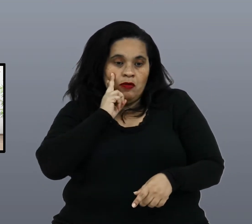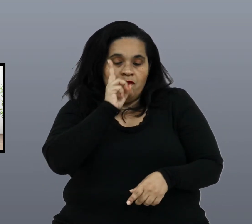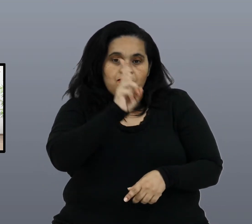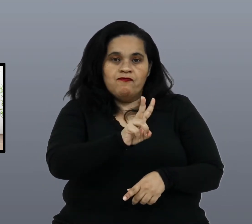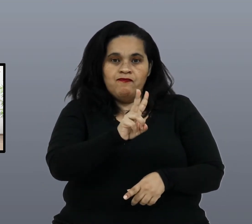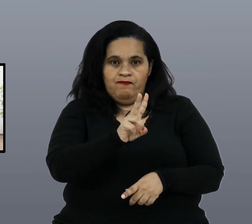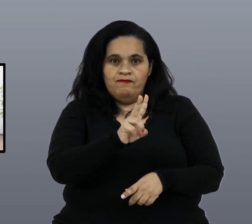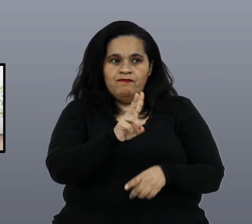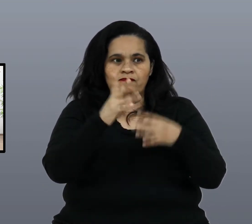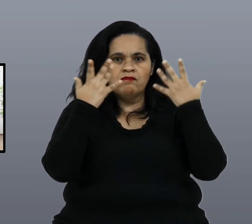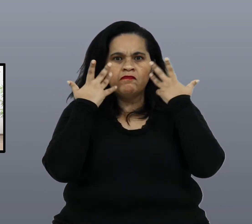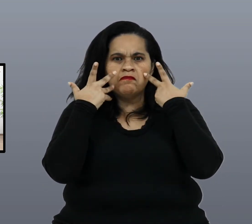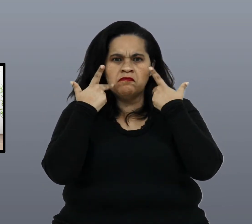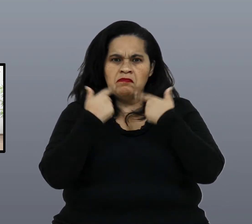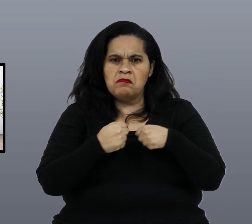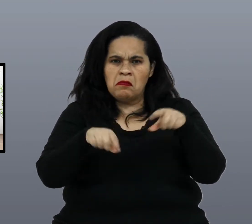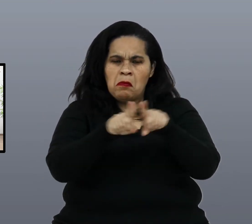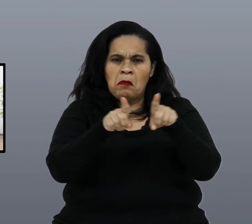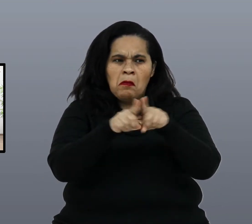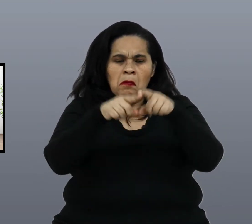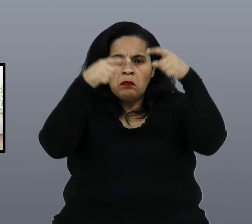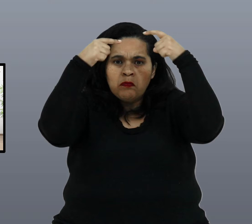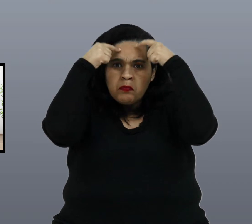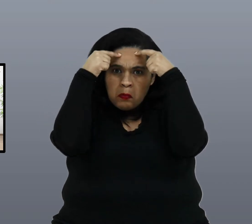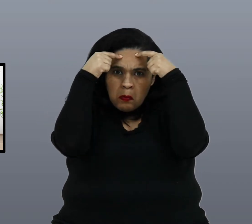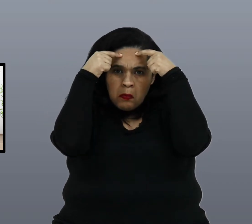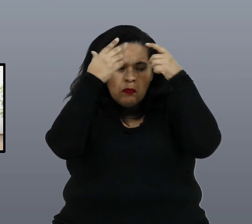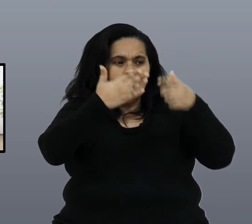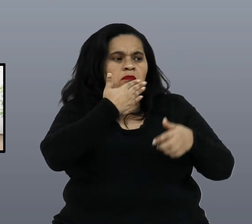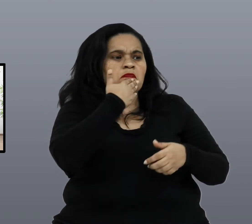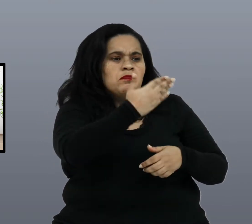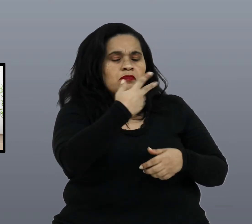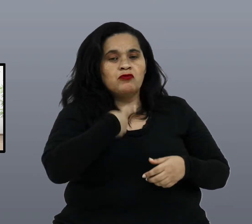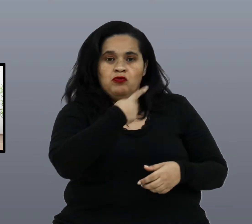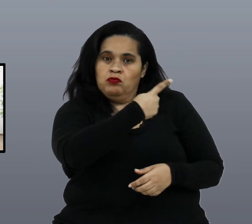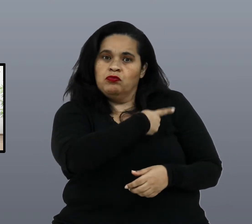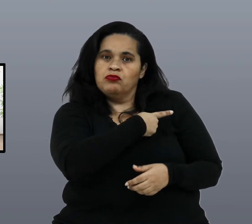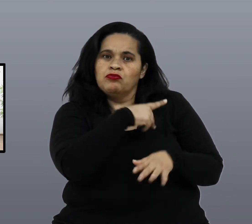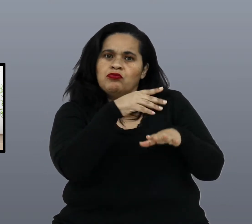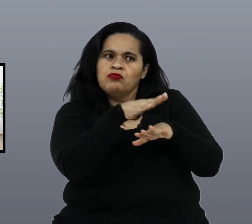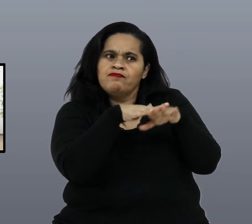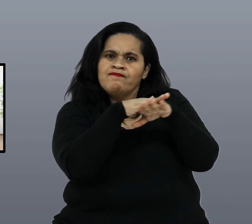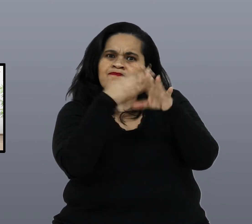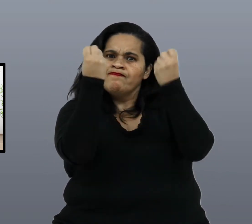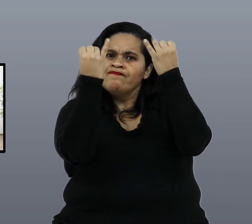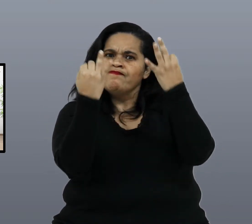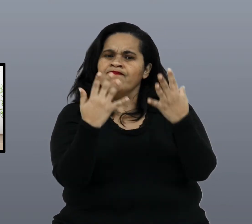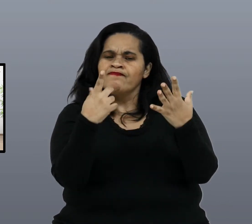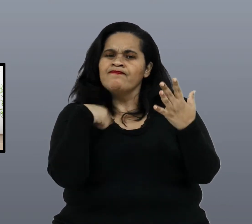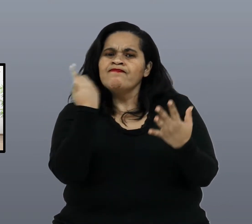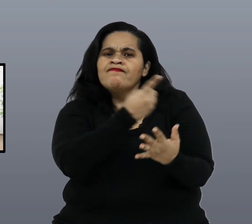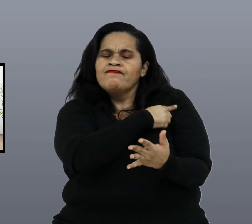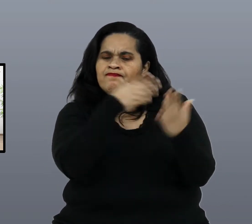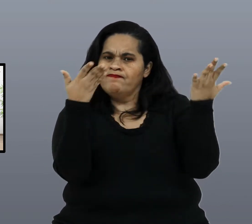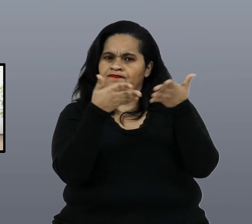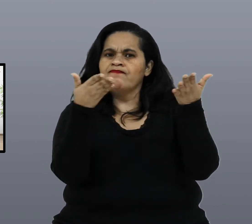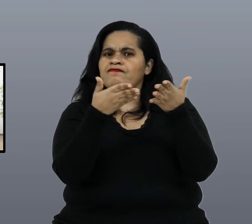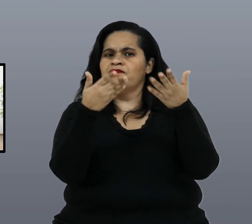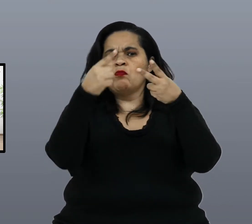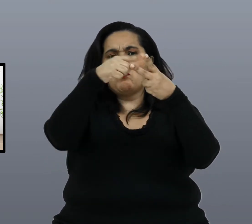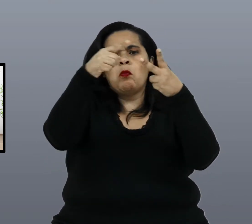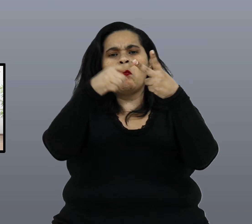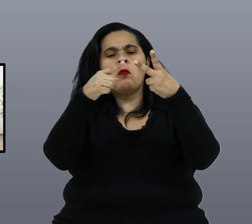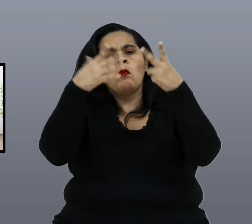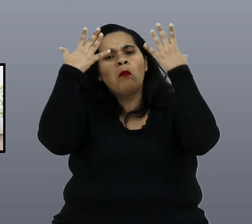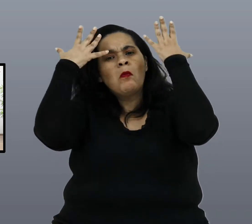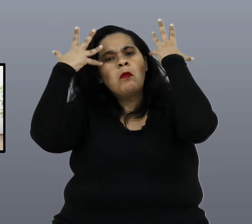um urso. Eu queria que o senhor comentasse para a gente um pouco a respeito desses 2 animais presentes aí